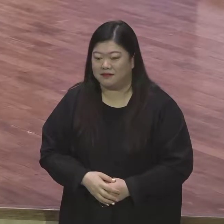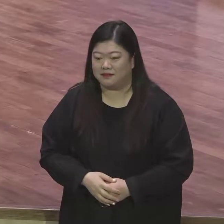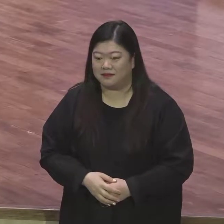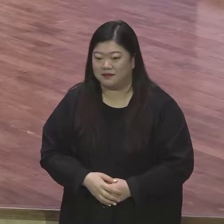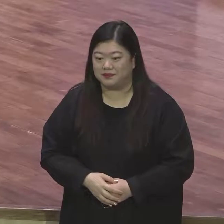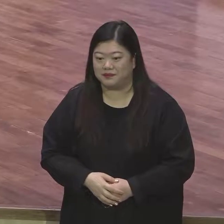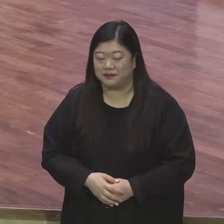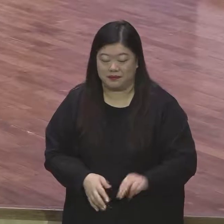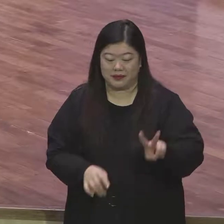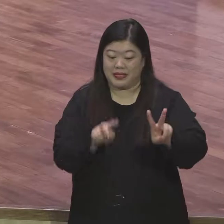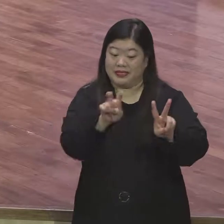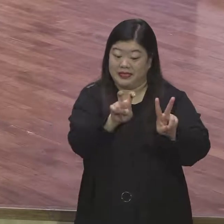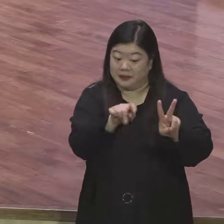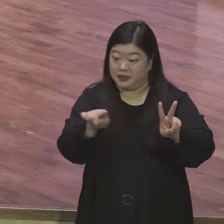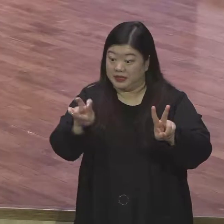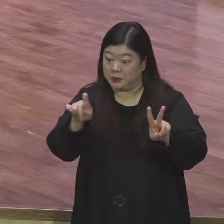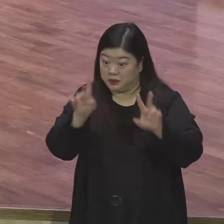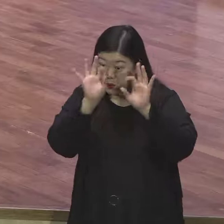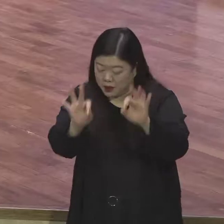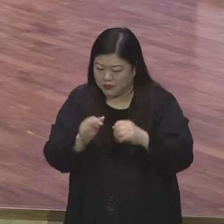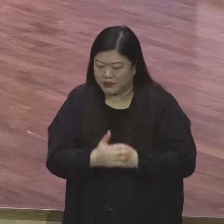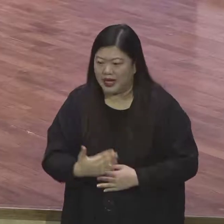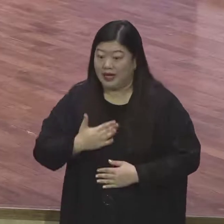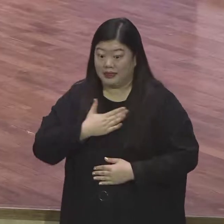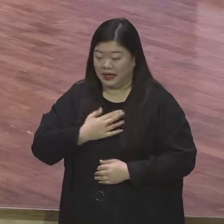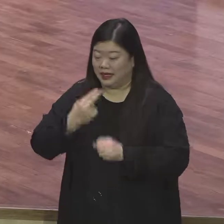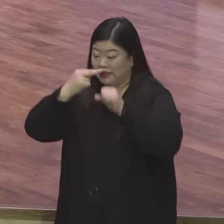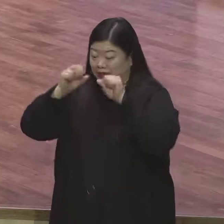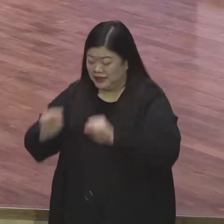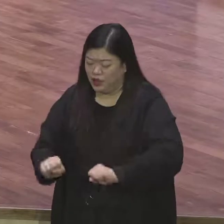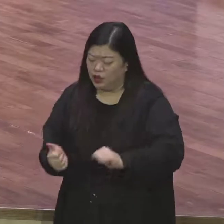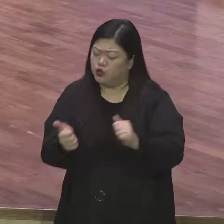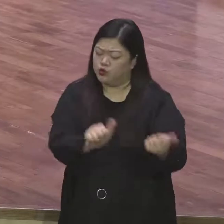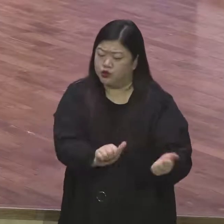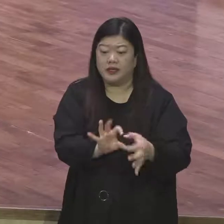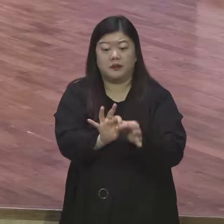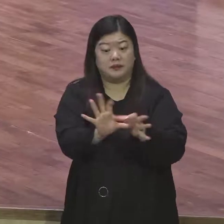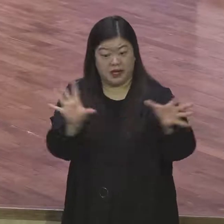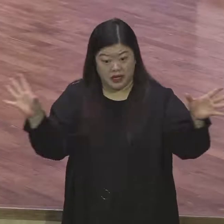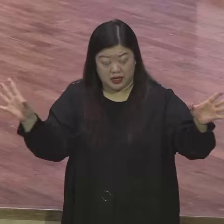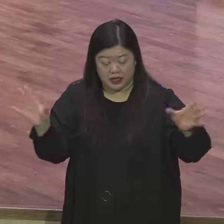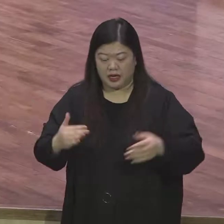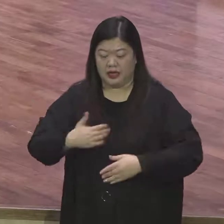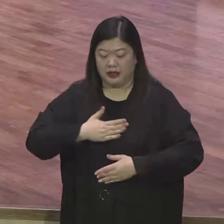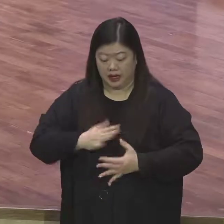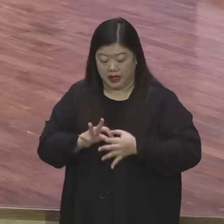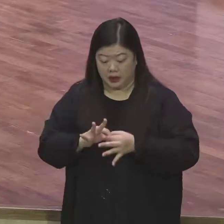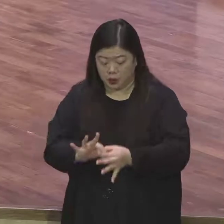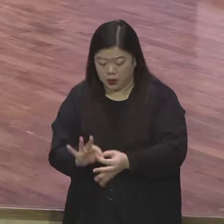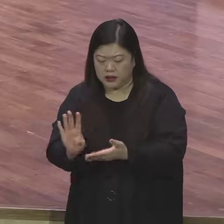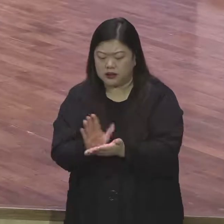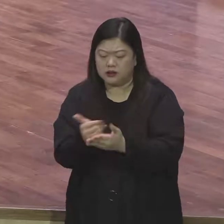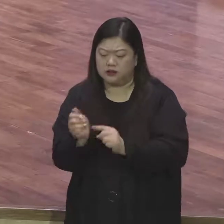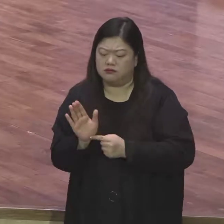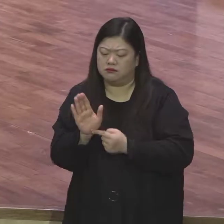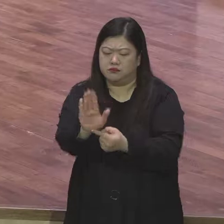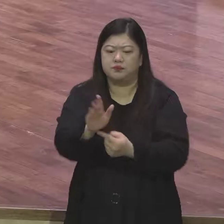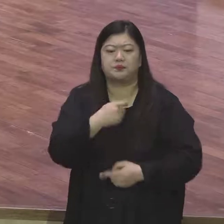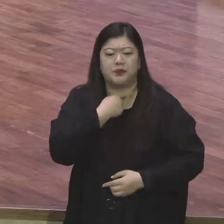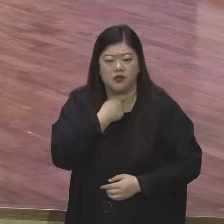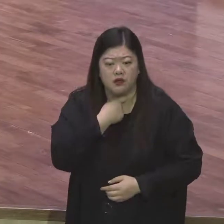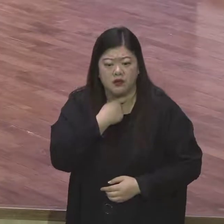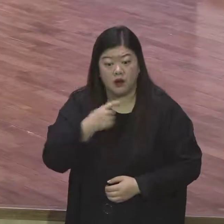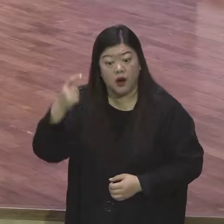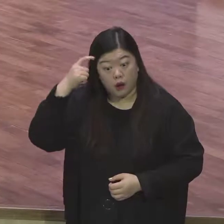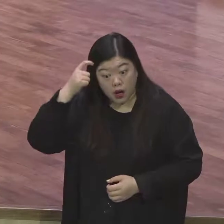20절로 21절에는요 살든지 죽든지 내 몸에서 그리스도가 존귀하게 되기를 되게 하려 하나니 이는 내게